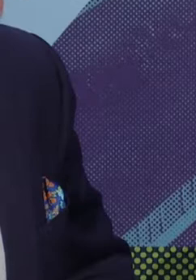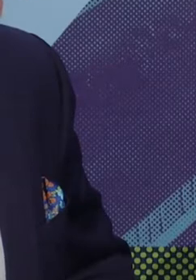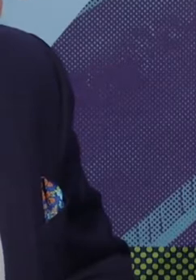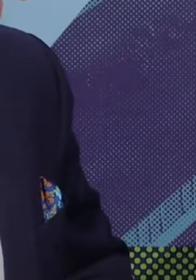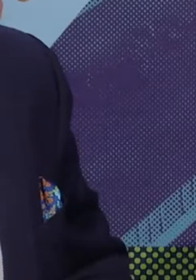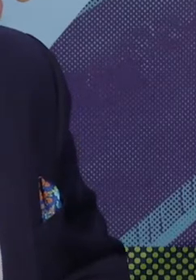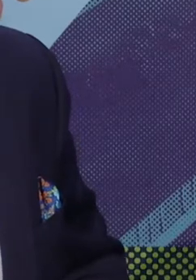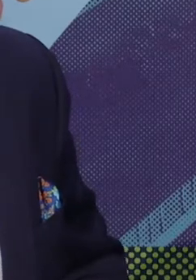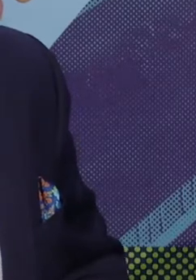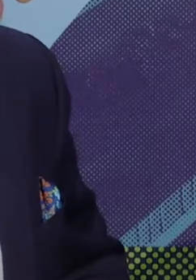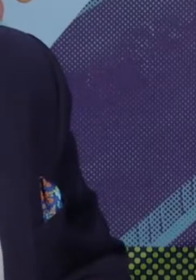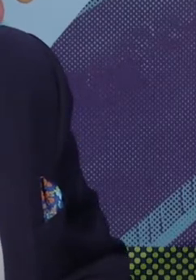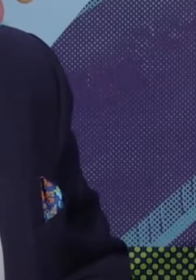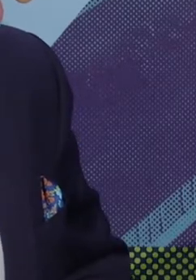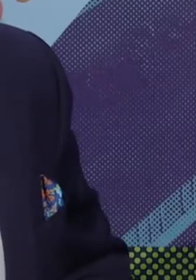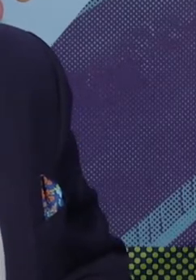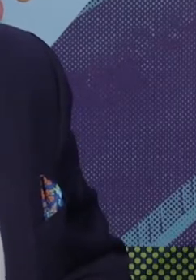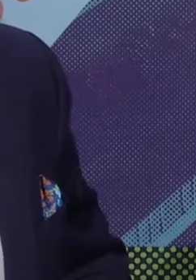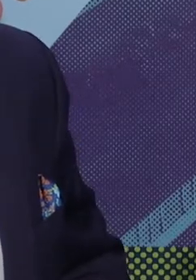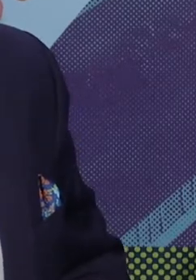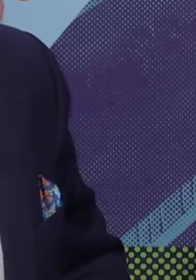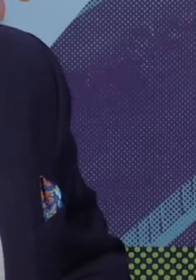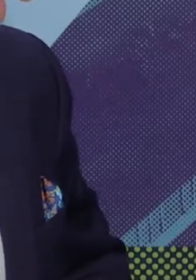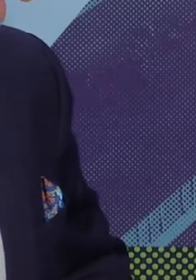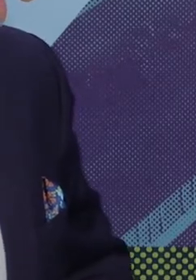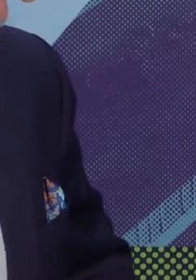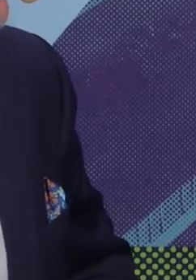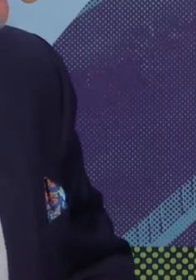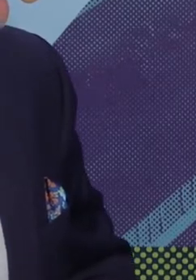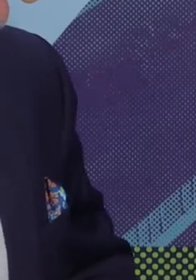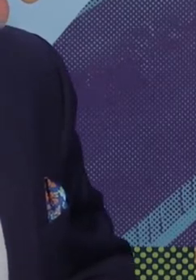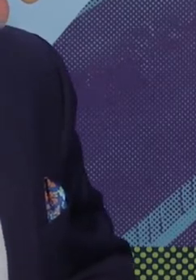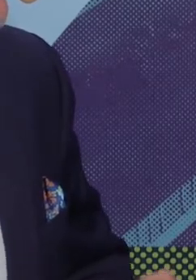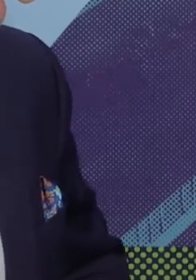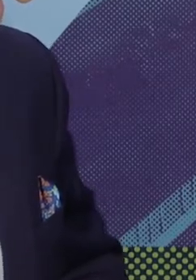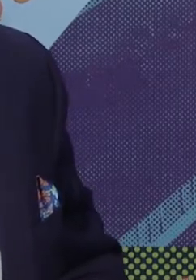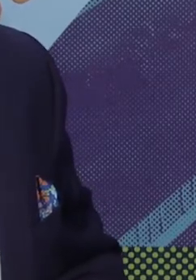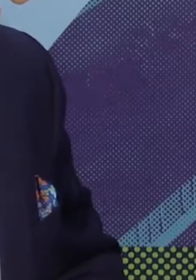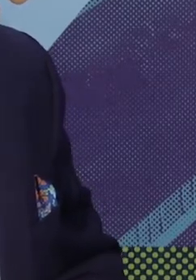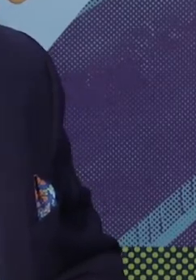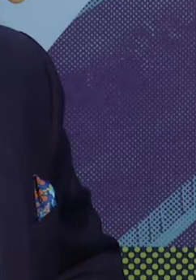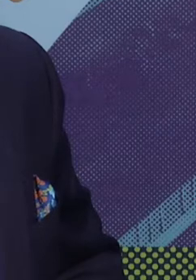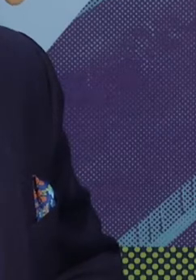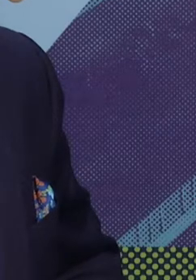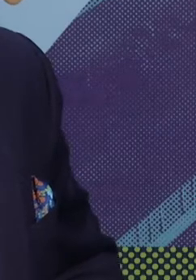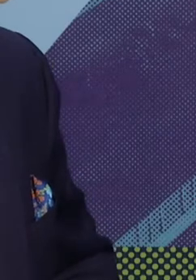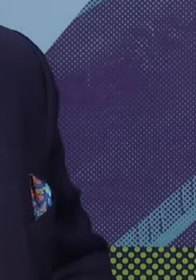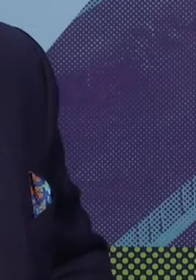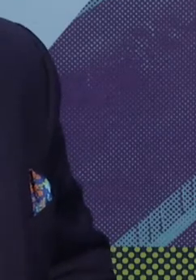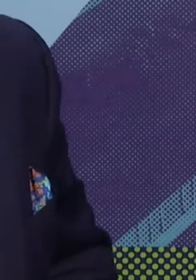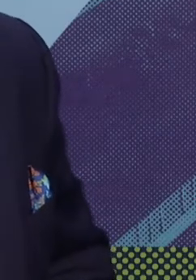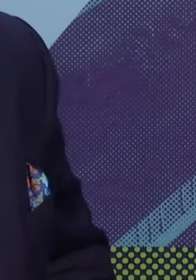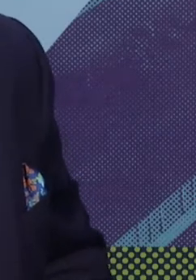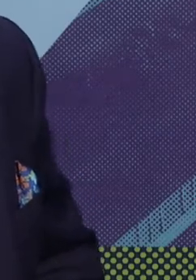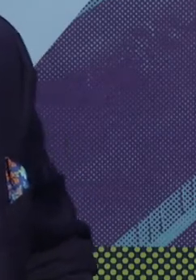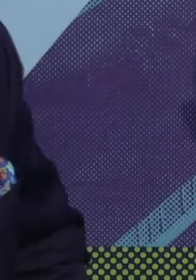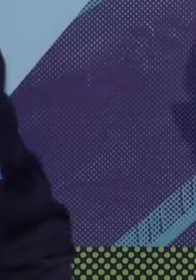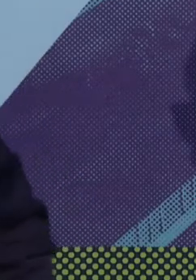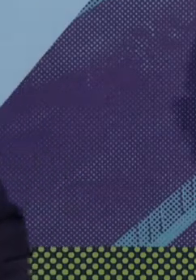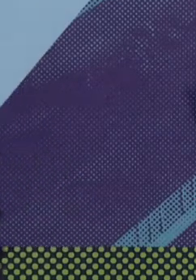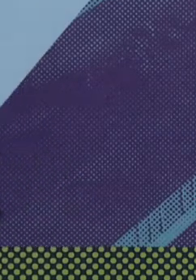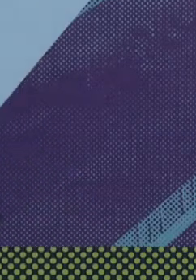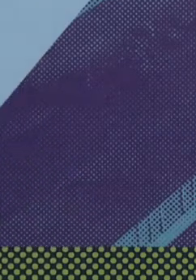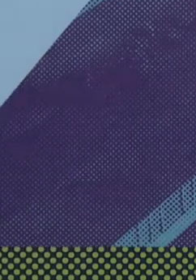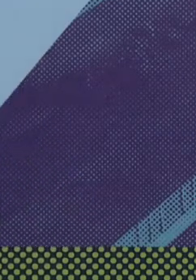jag, tänker jag, det är ju det här med att vi måste tänka nytt, vi måste göra nytt, vi måste hitta varandra på nya sätt. Och det finns inget svårare för